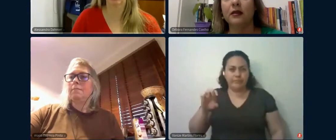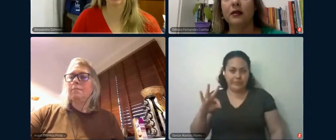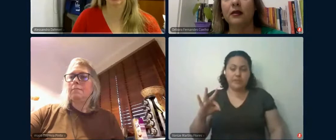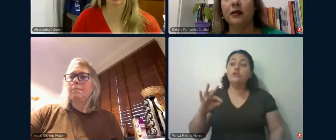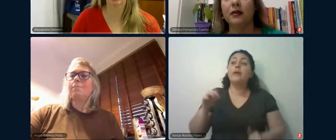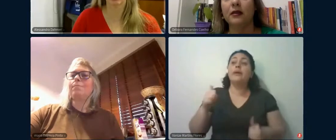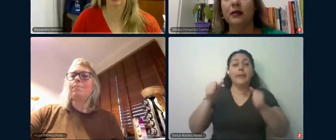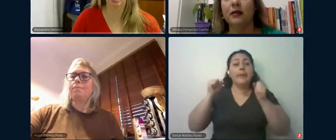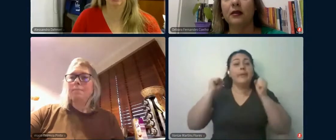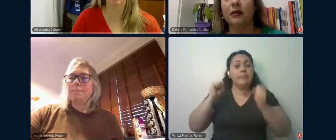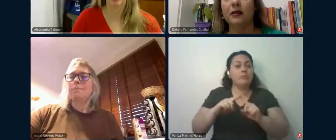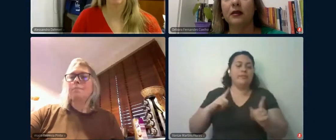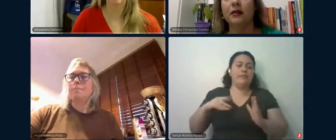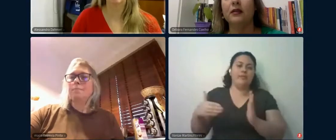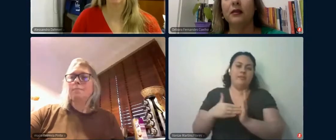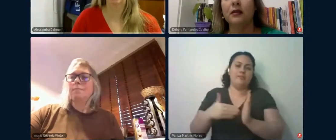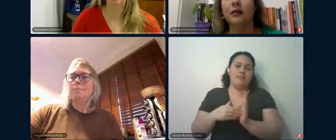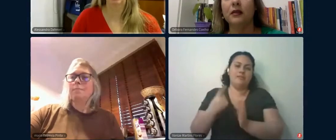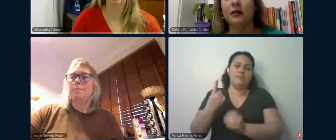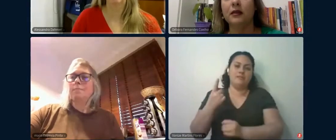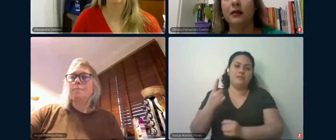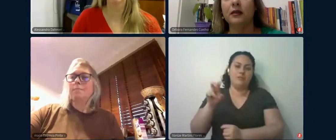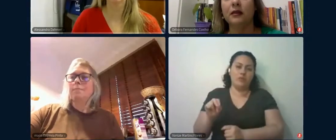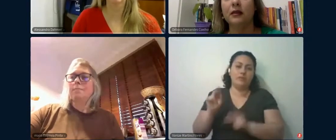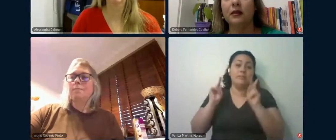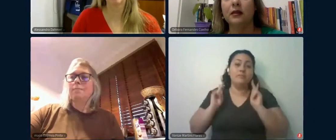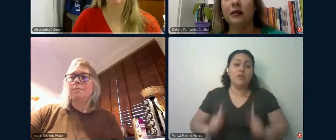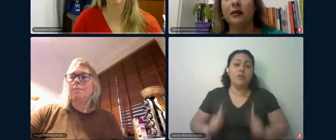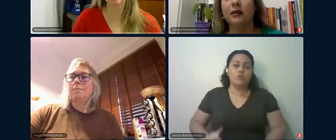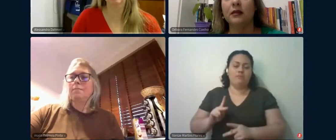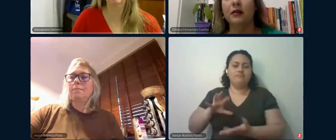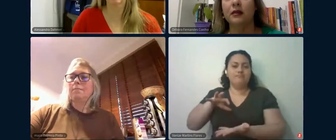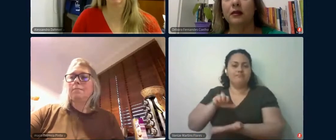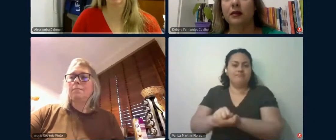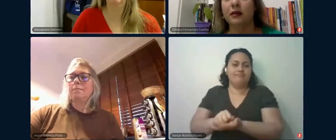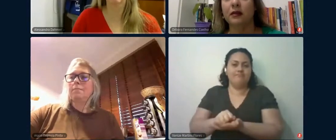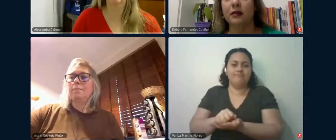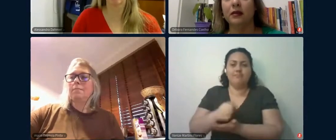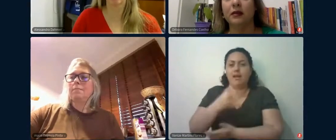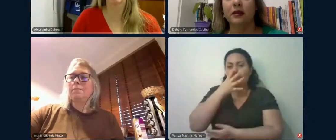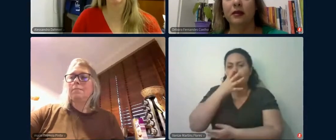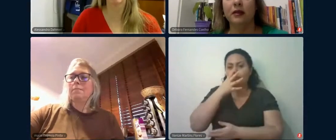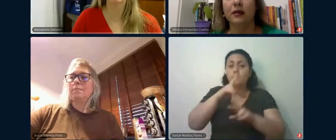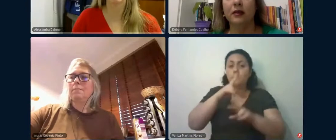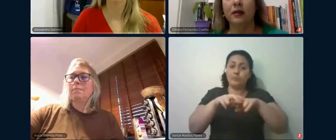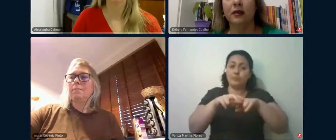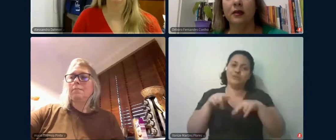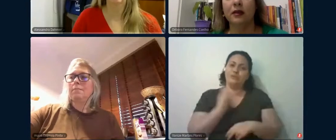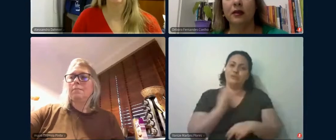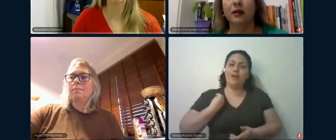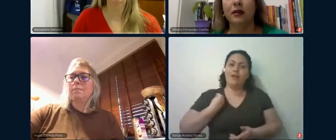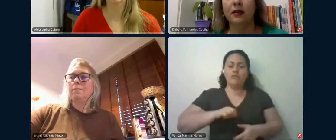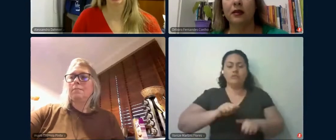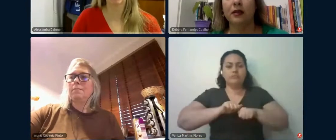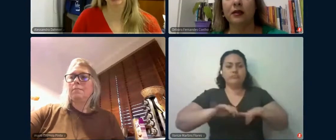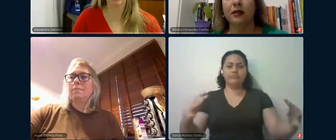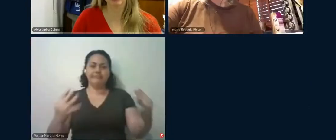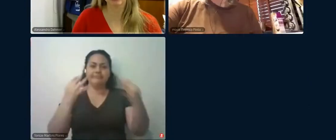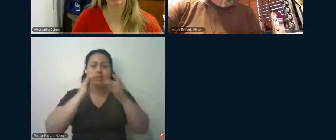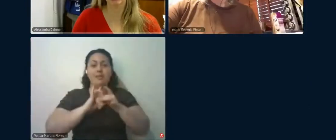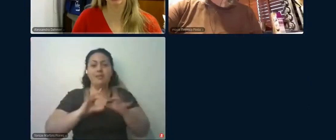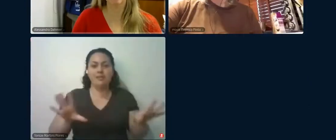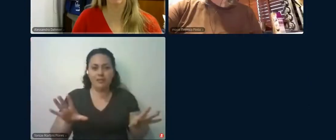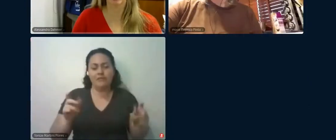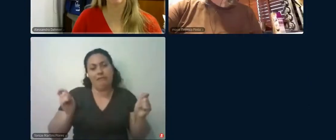pessoas logadas para assistir, então a gente preferiu fazer a transmissão dessa forma, porque permitiria que mais gente